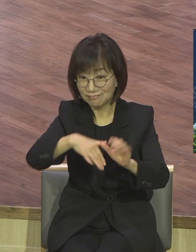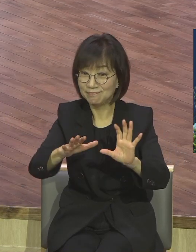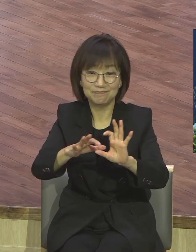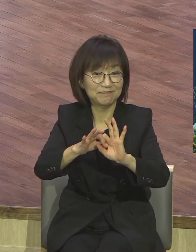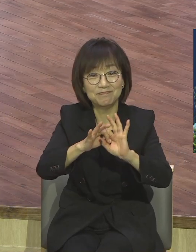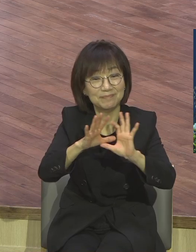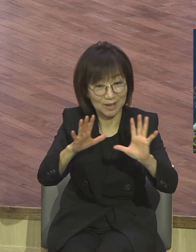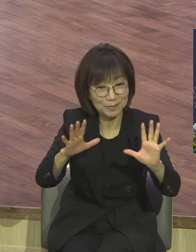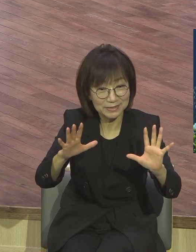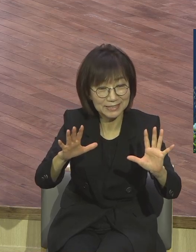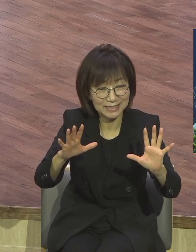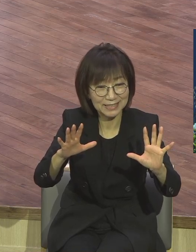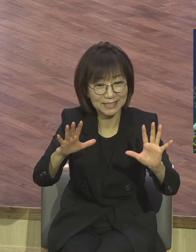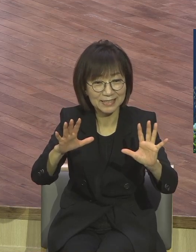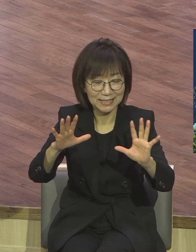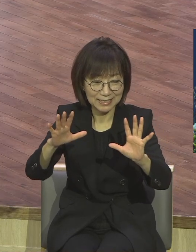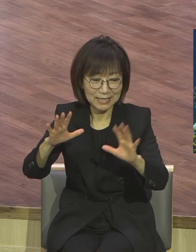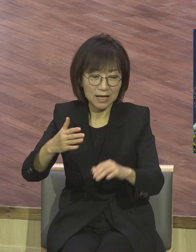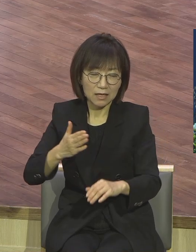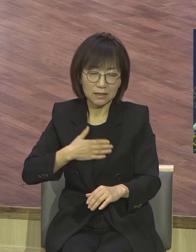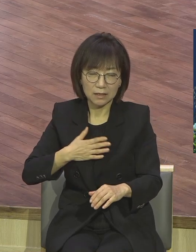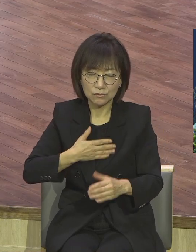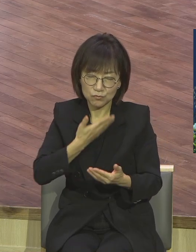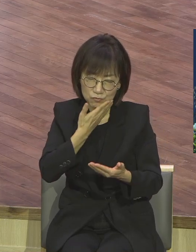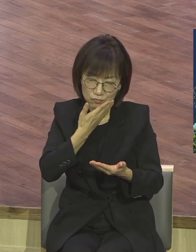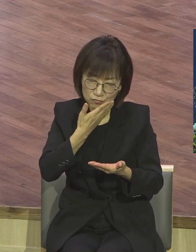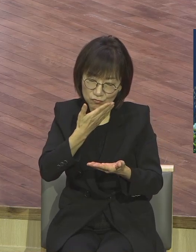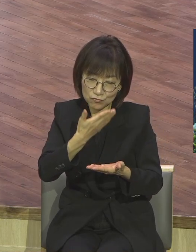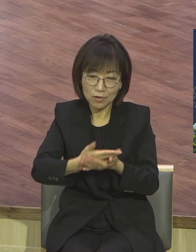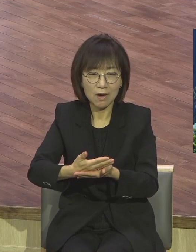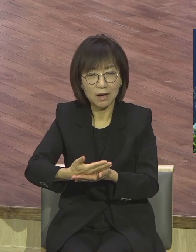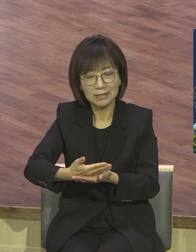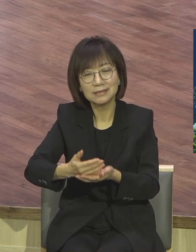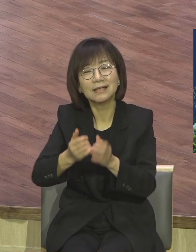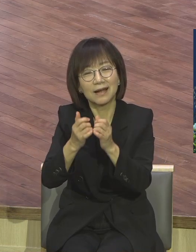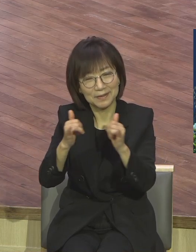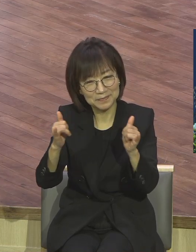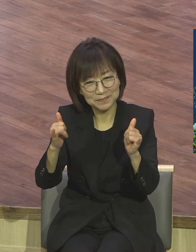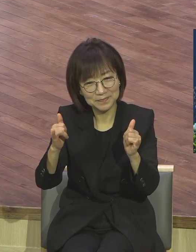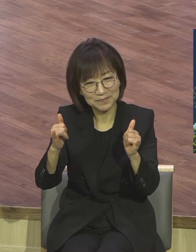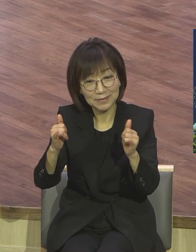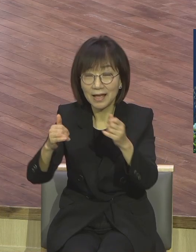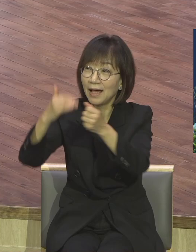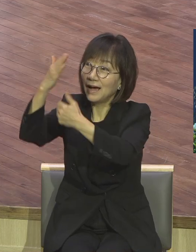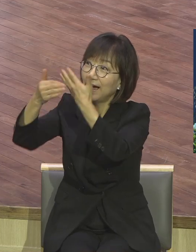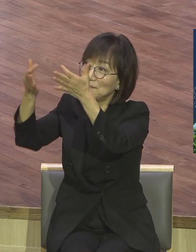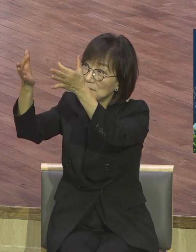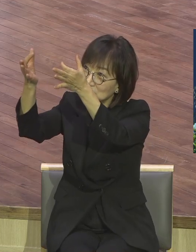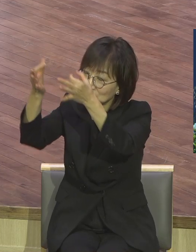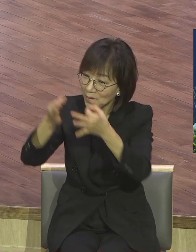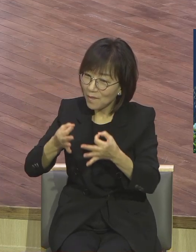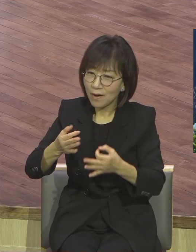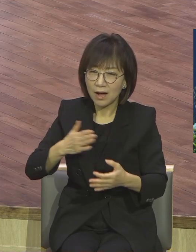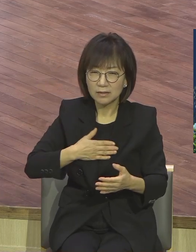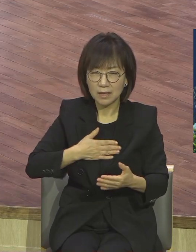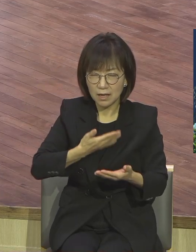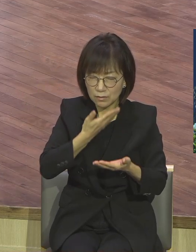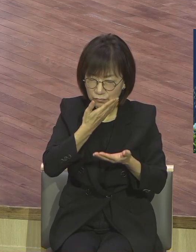하나님 앞에서 가장 여러분 자신이 존귀한 존재다. 영적으로 여러분 하나님 보실